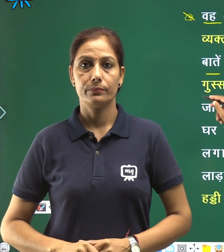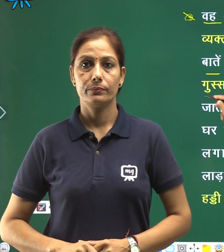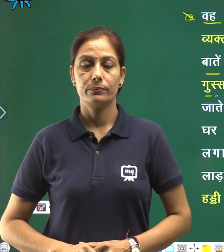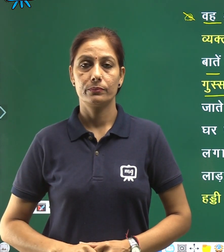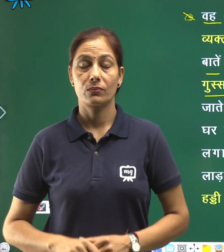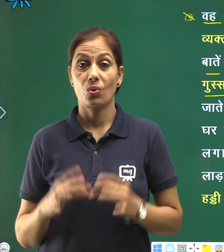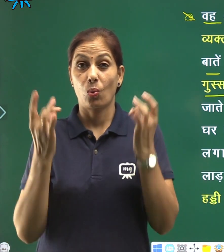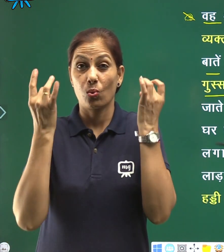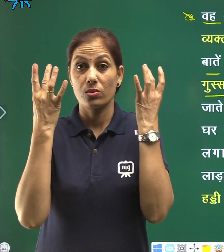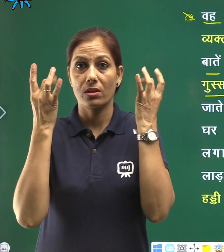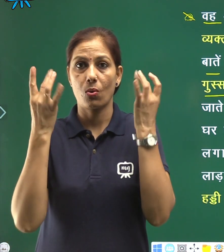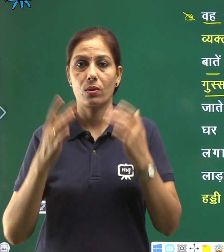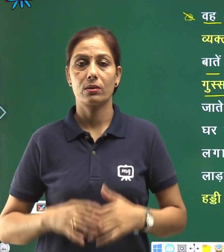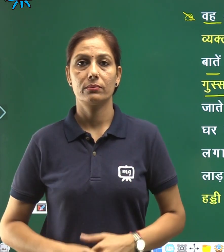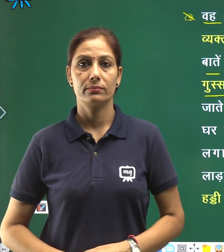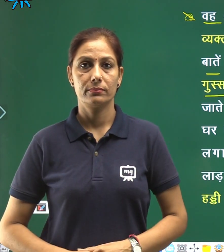गुस्सा होकर